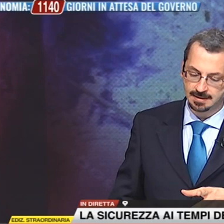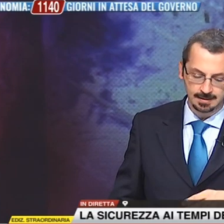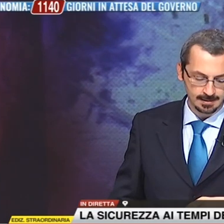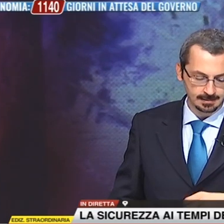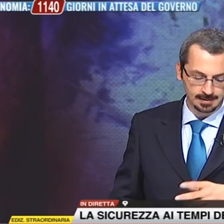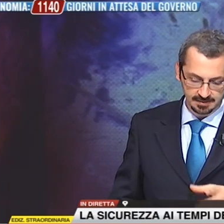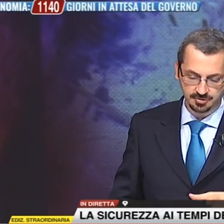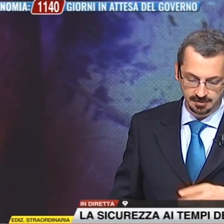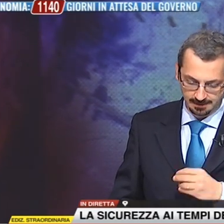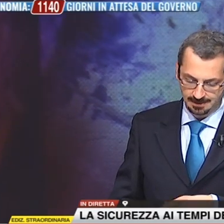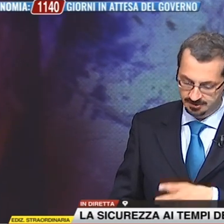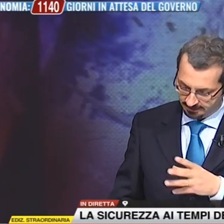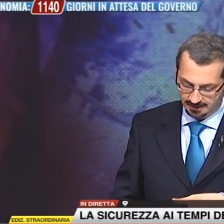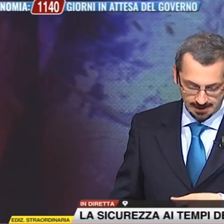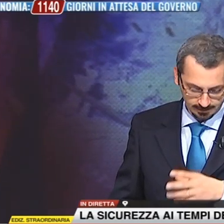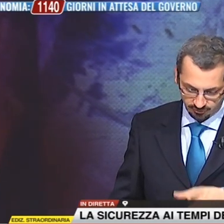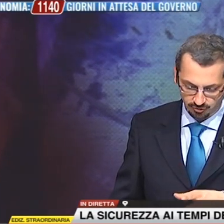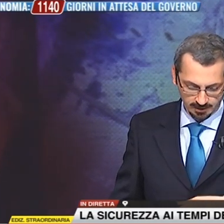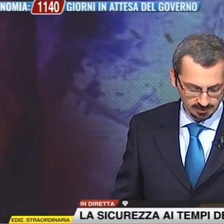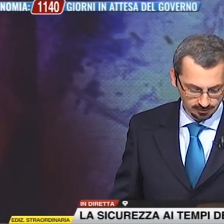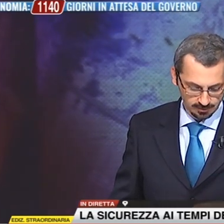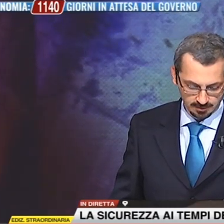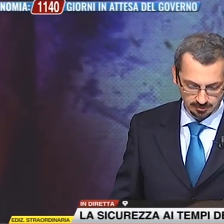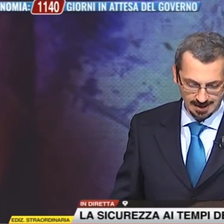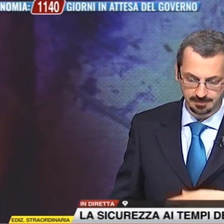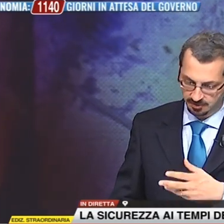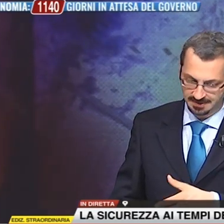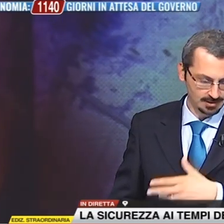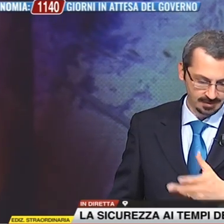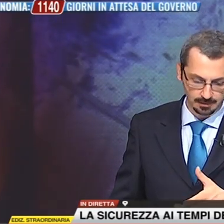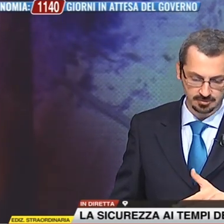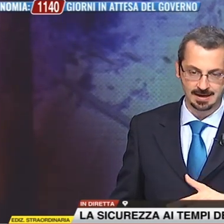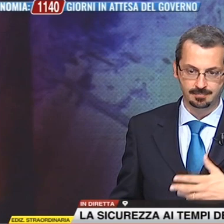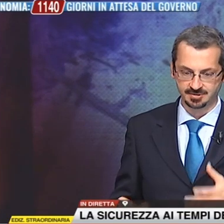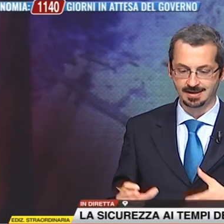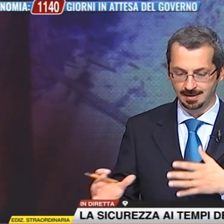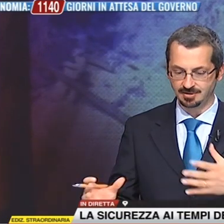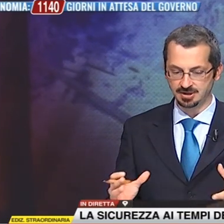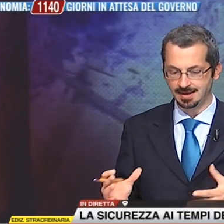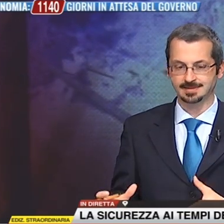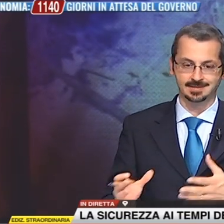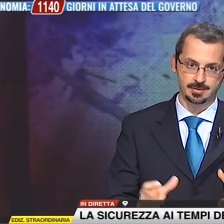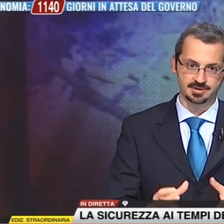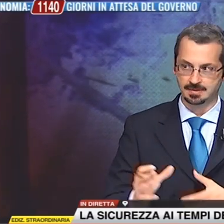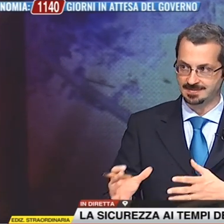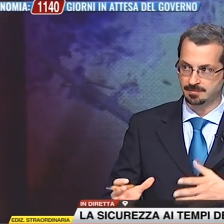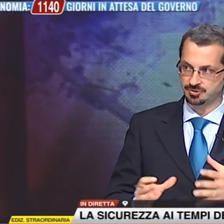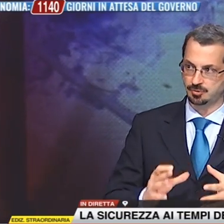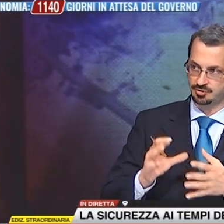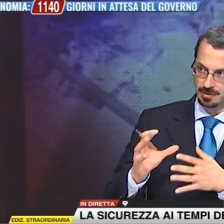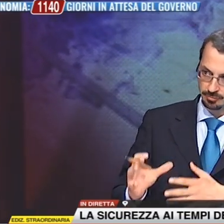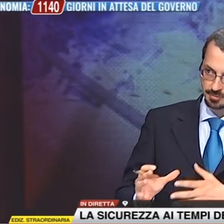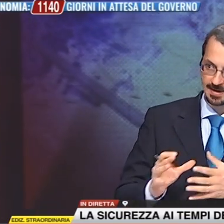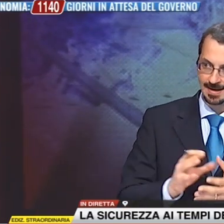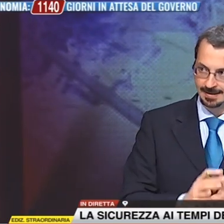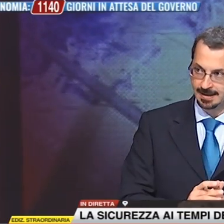collaborazione delle persone nella vostra attività, non solo in questo campo? Sto pensando magari in questo campo, se i vicini di casa sanno che c'è un anziano da solo,